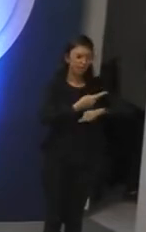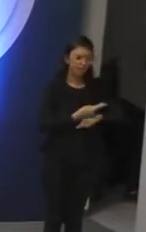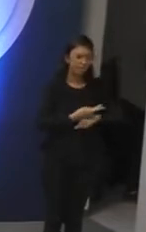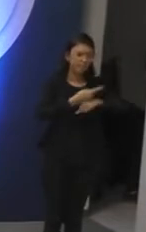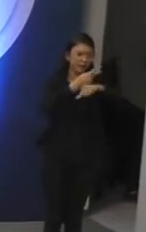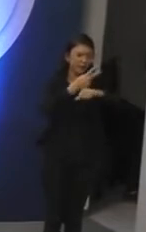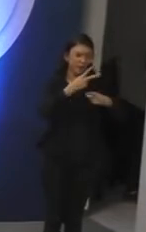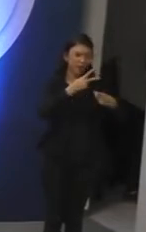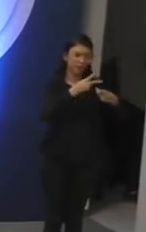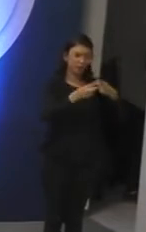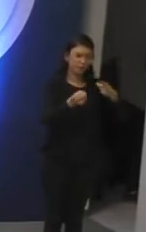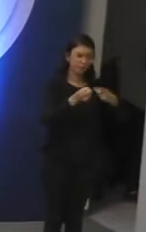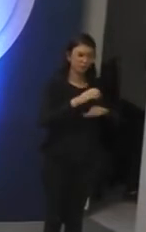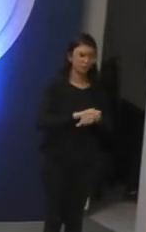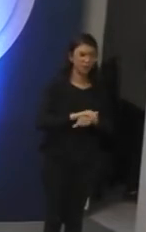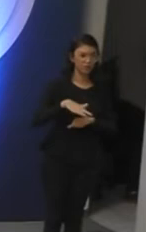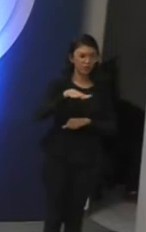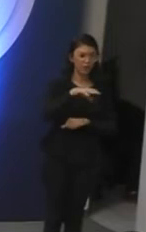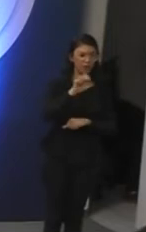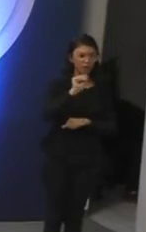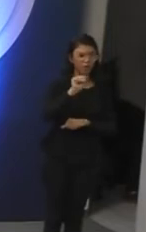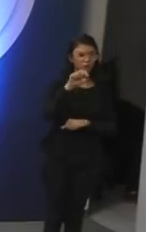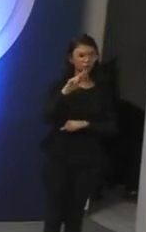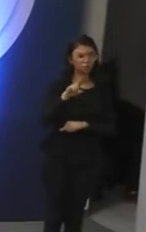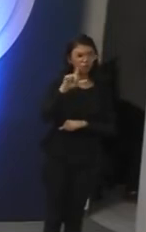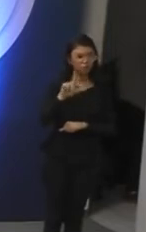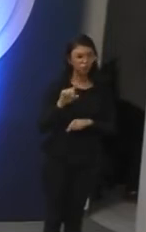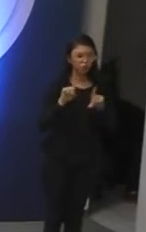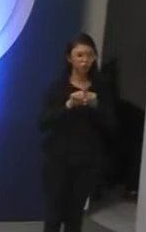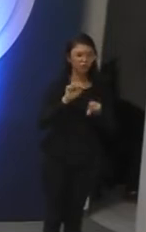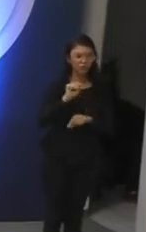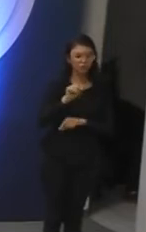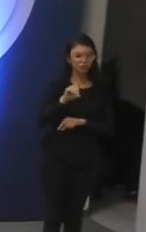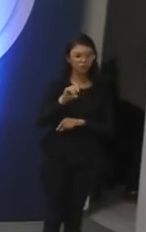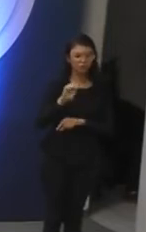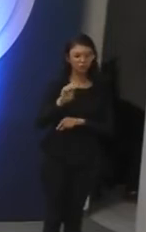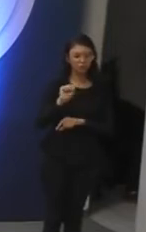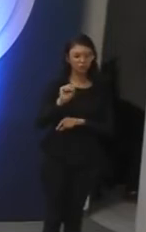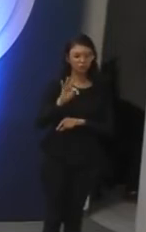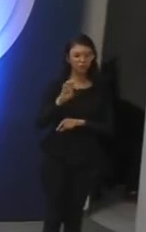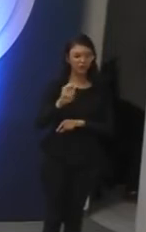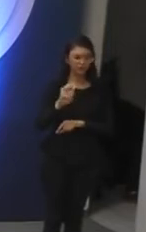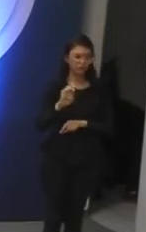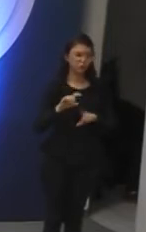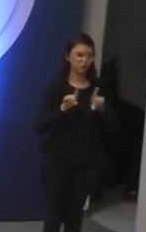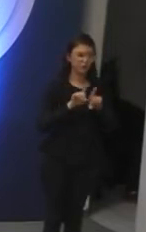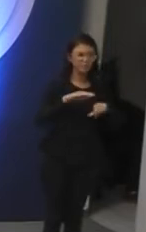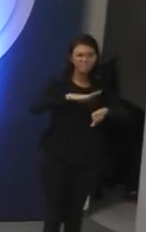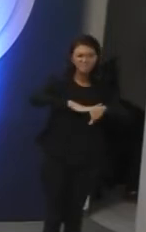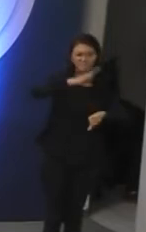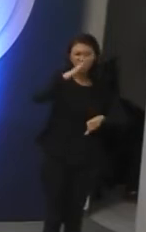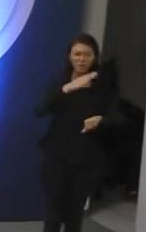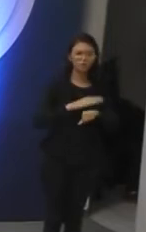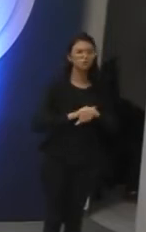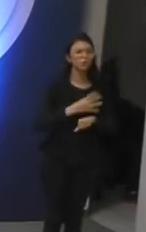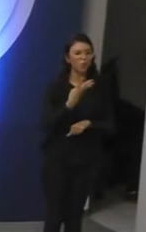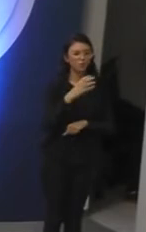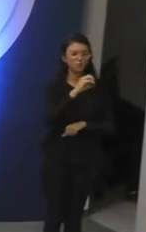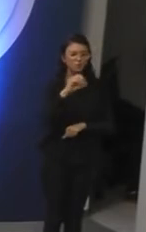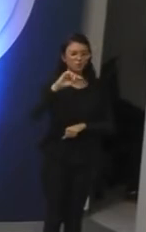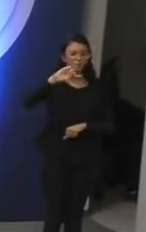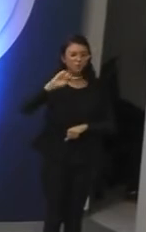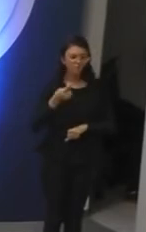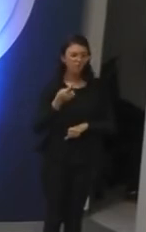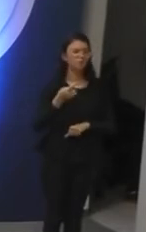a vencedora da categoria Região Sul-Sudeste, acima de 30 mil até 400 mil unidades consumidoras. Entre